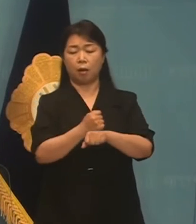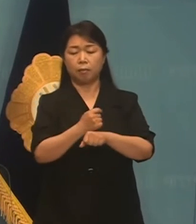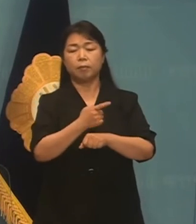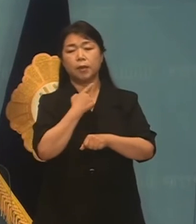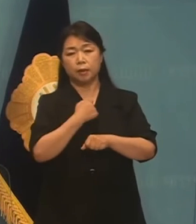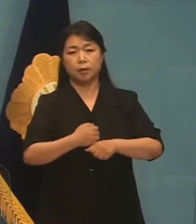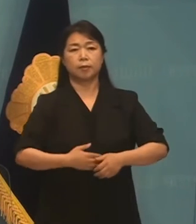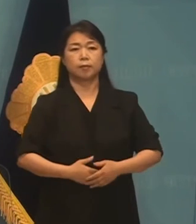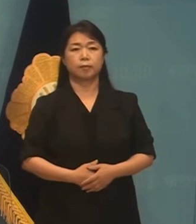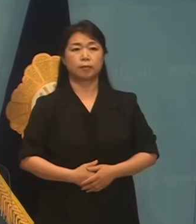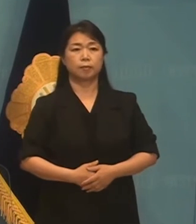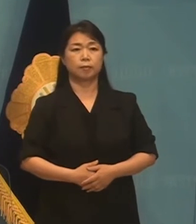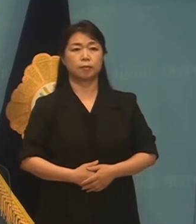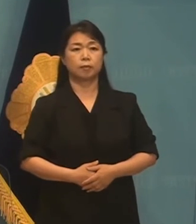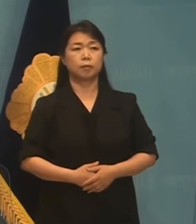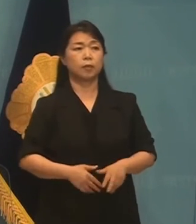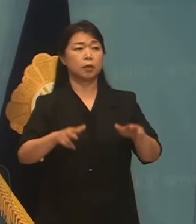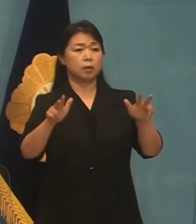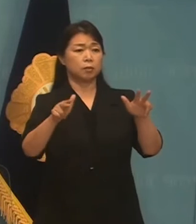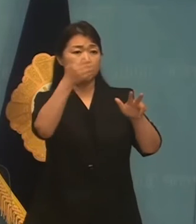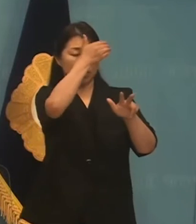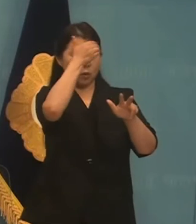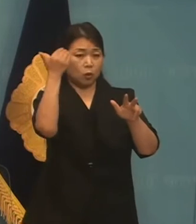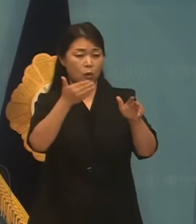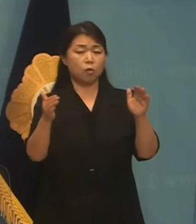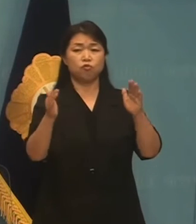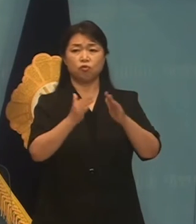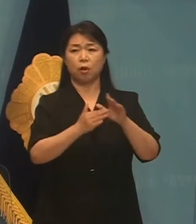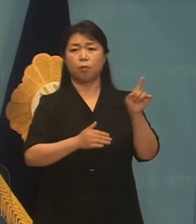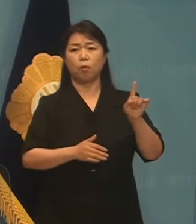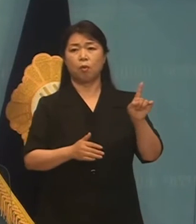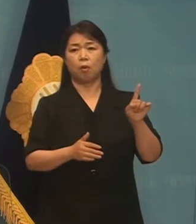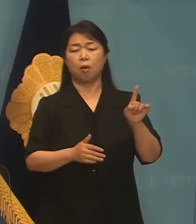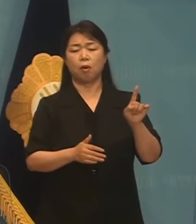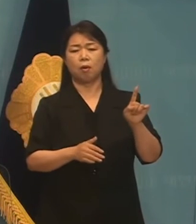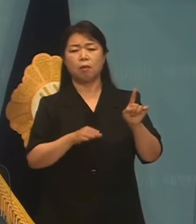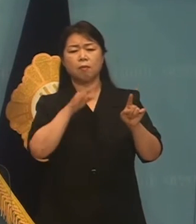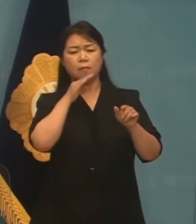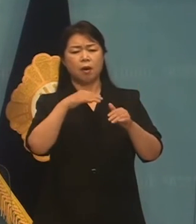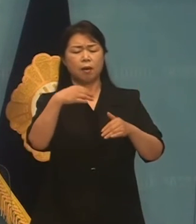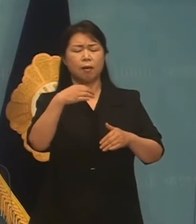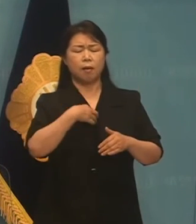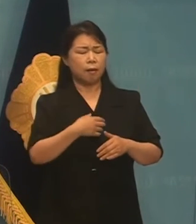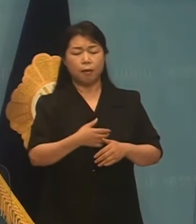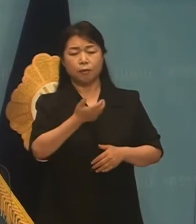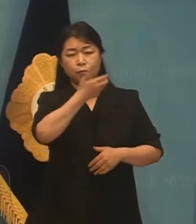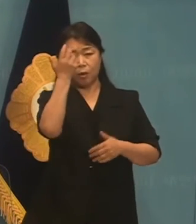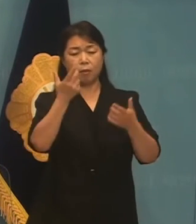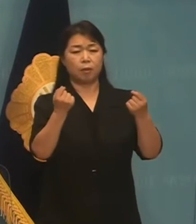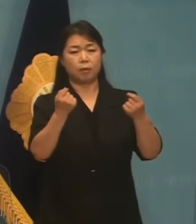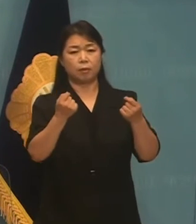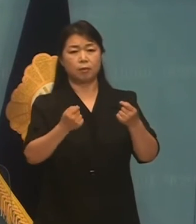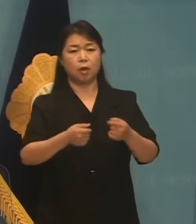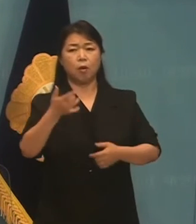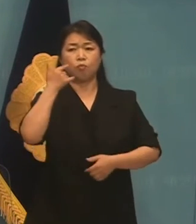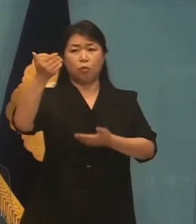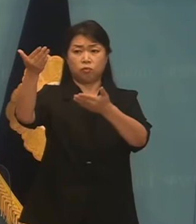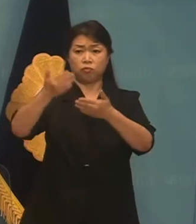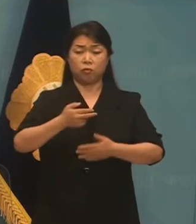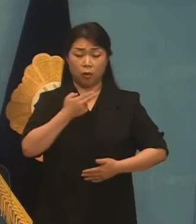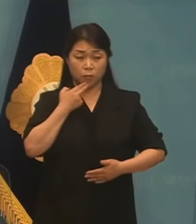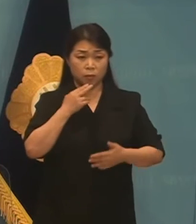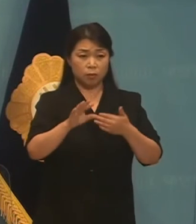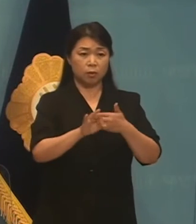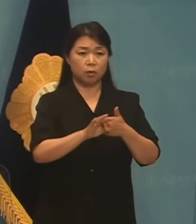때문입니다. 지금 청년들에게 주택은 전력이 되고 말았습니다. 부모가 물려주지 않을